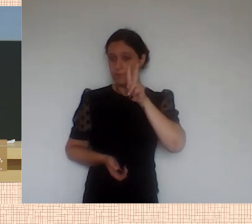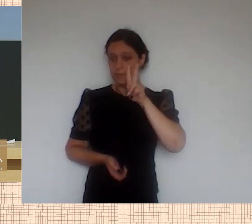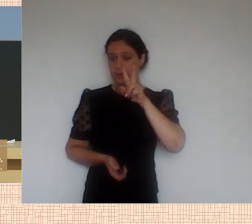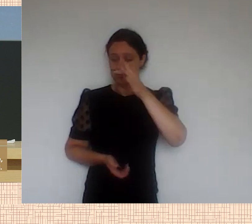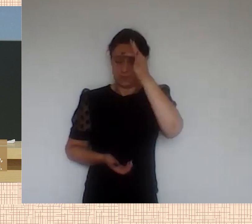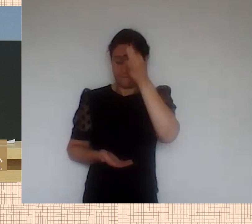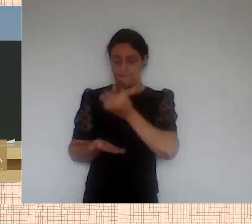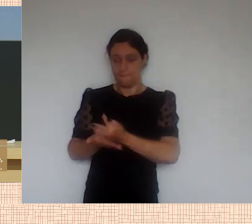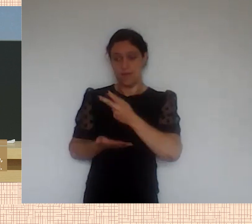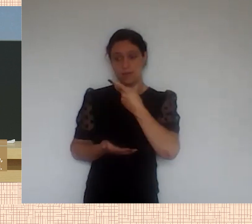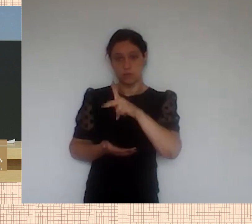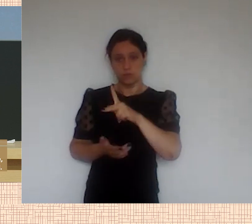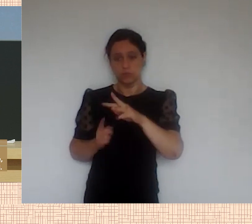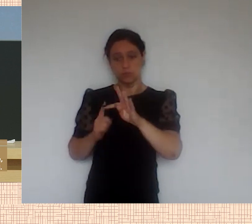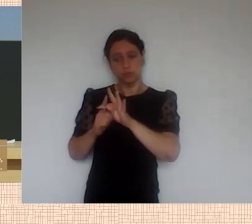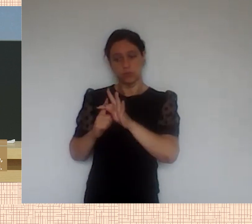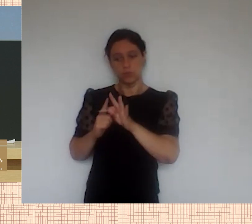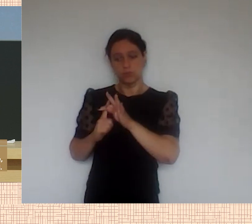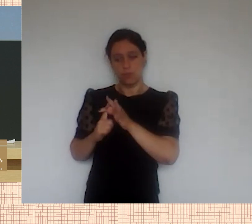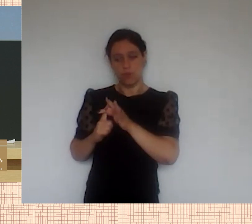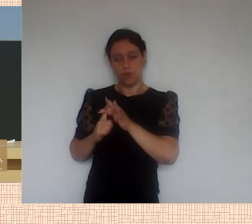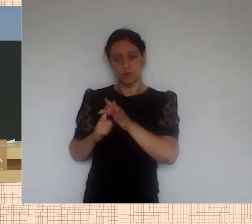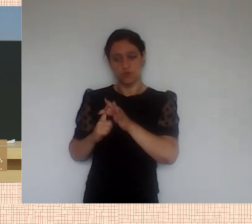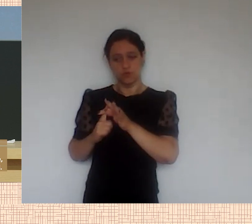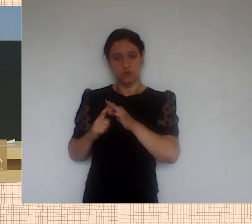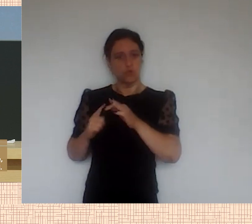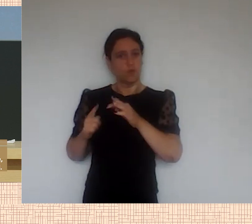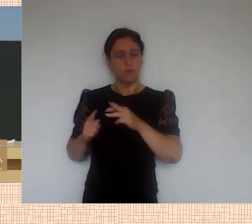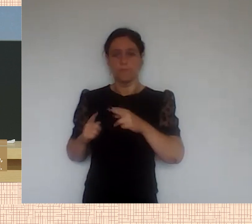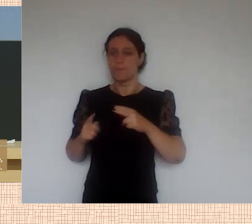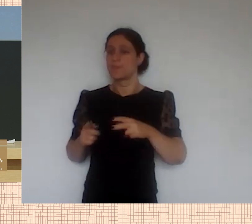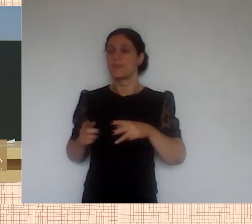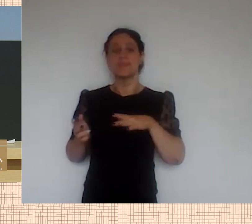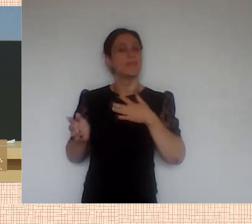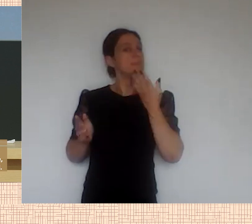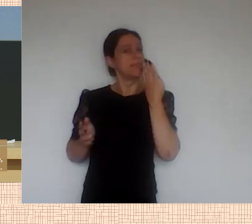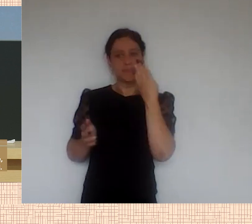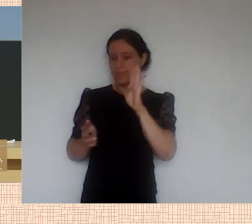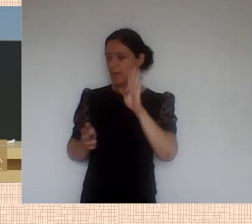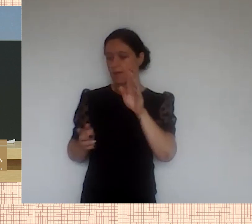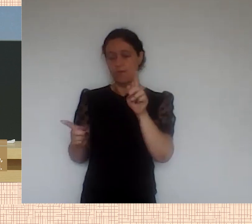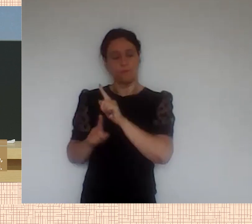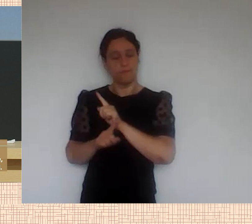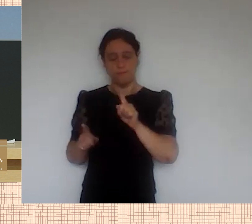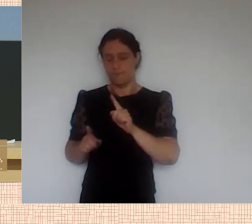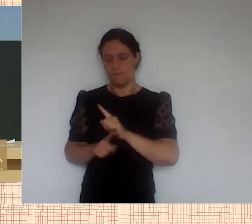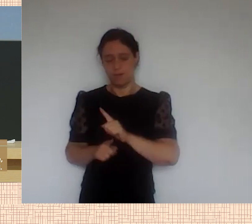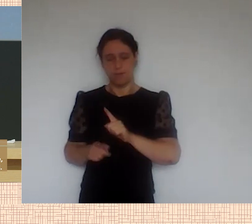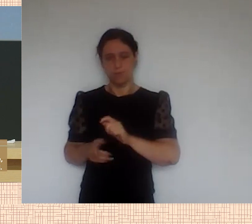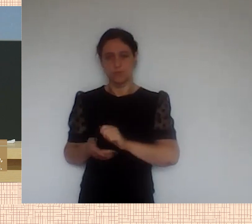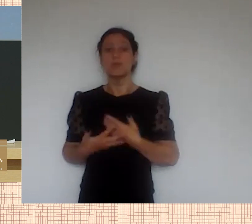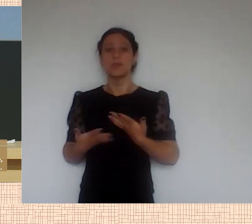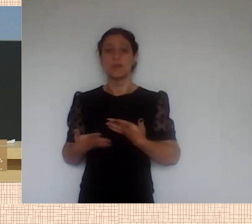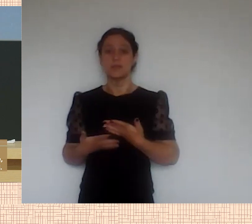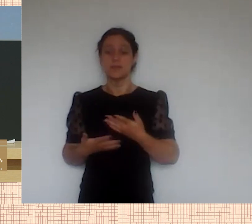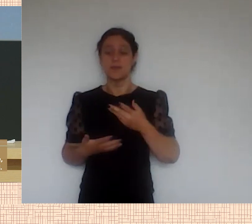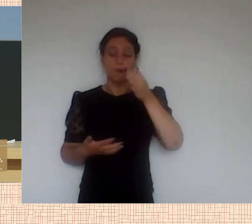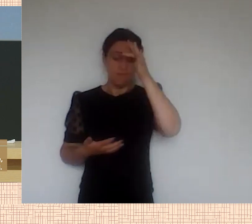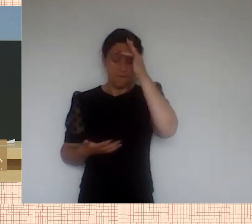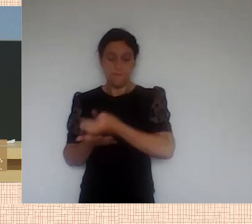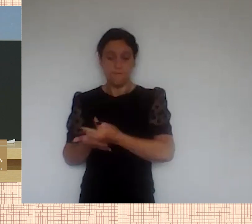sem fingimento é a mesma que habitou em tua avó Lóide e em tua